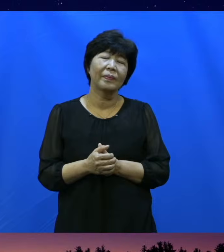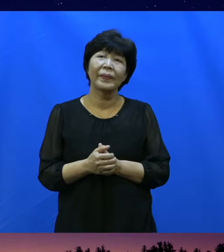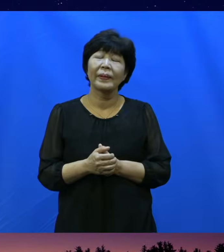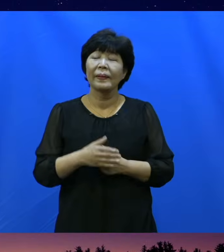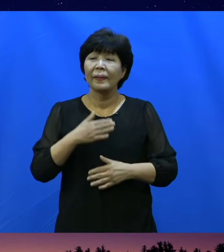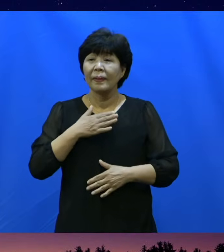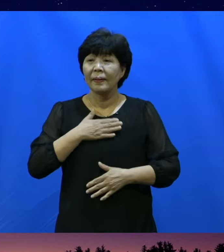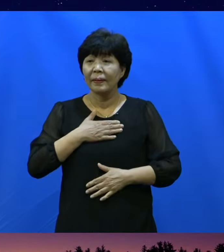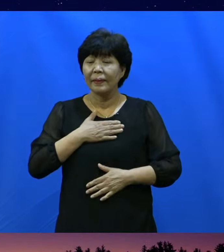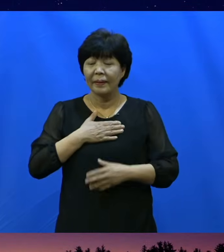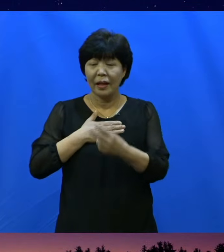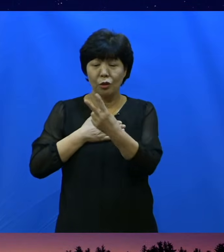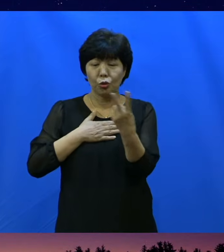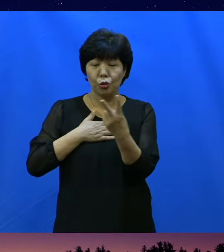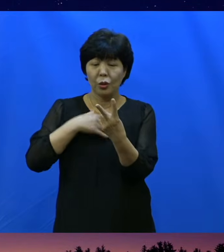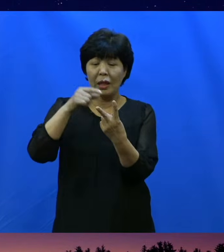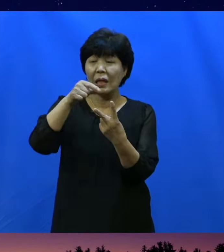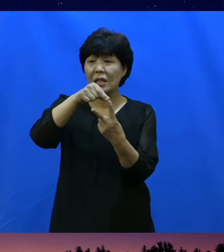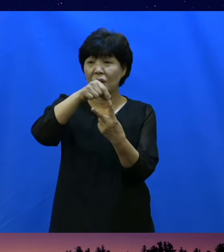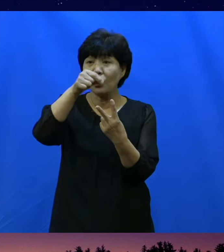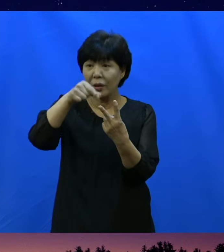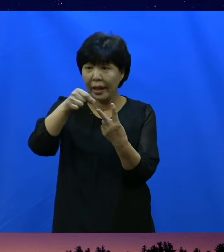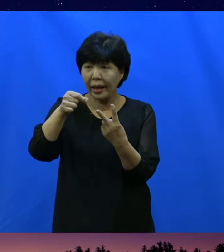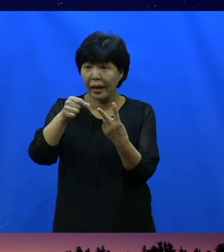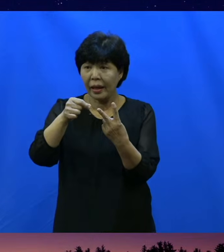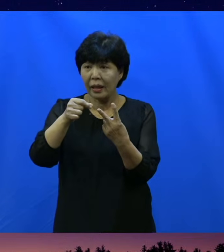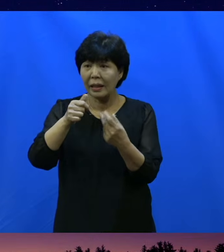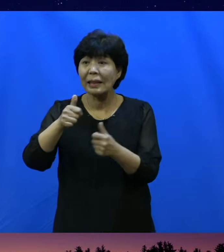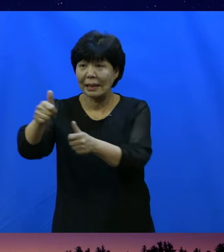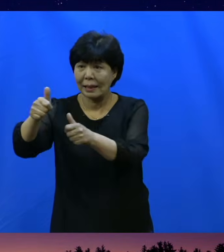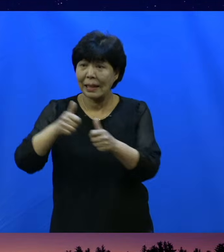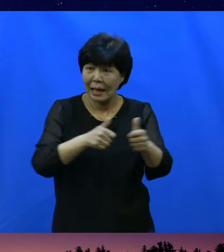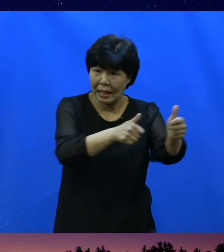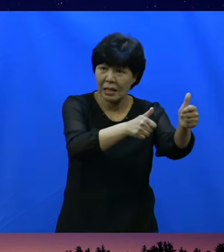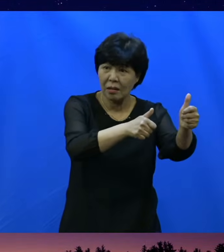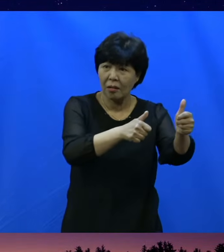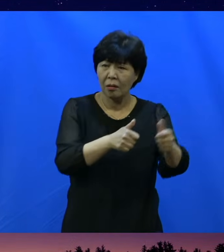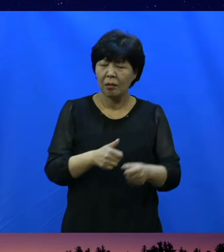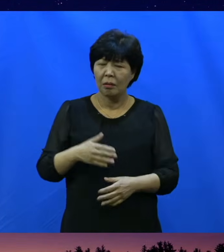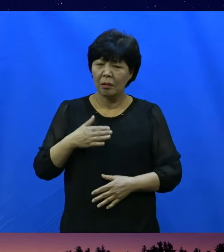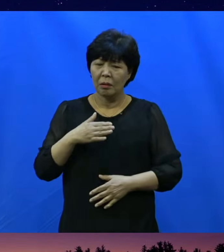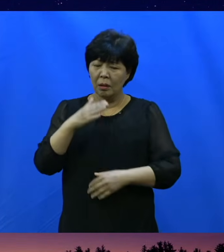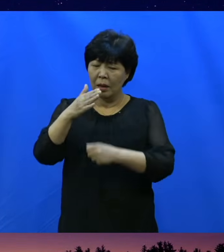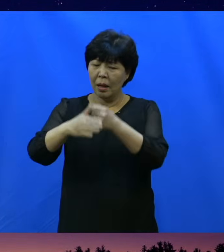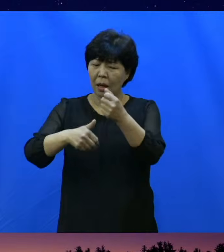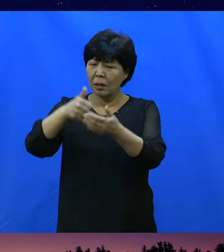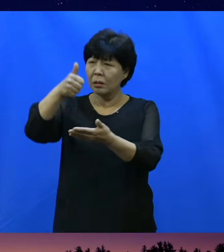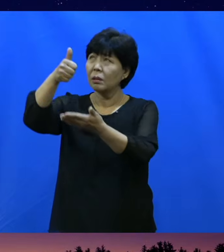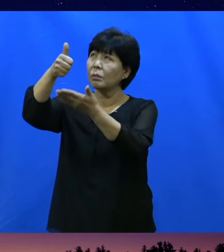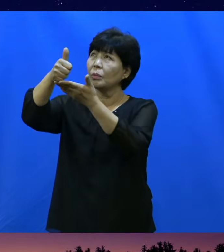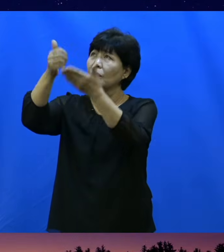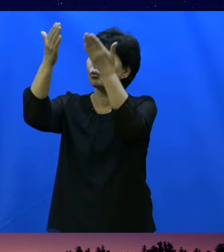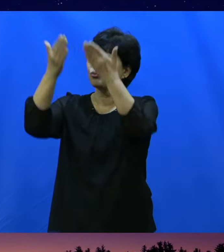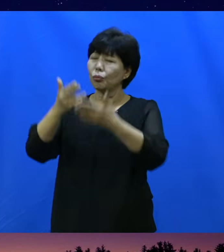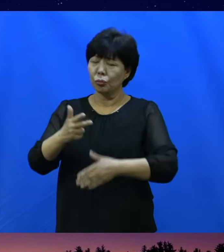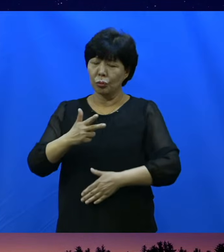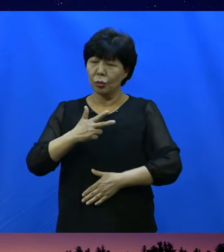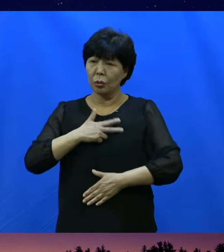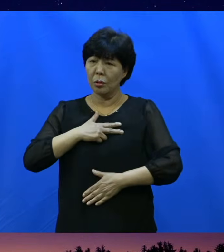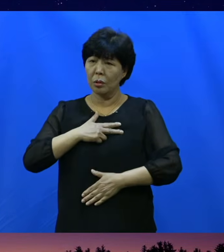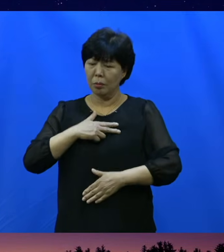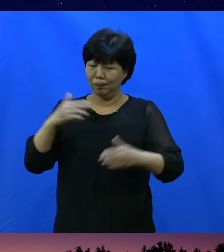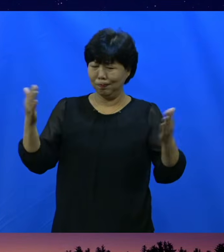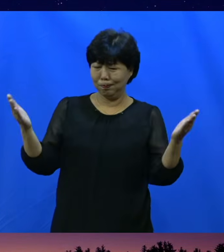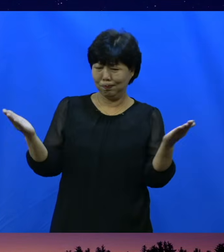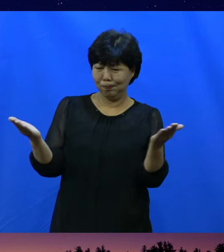여러분, 내가 선택한 결정이 하나님의 백성이라는 정체성과 일치하지 않을 때 성령의 책망이 있어요.